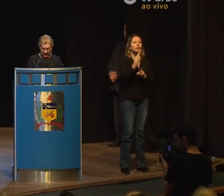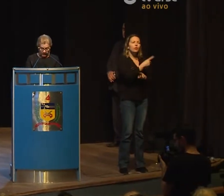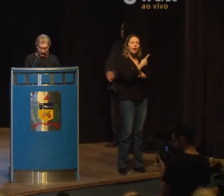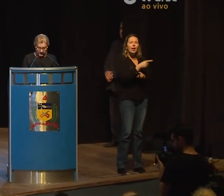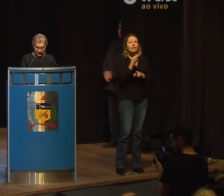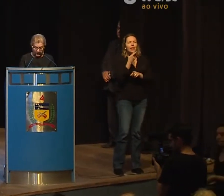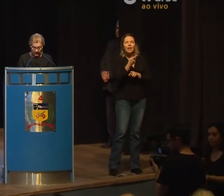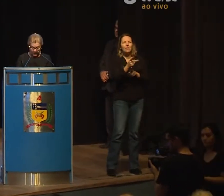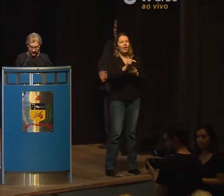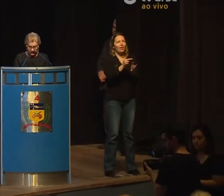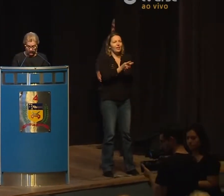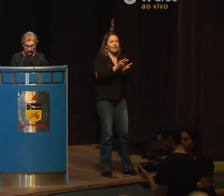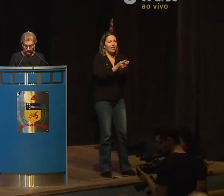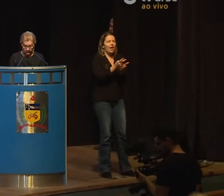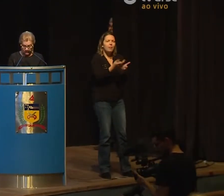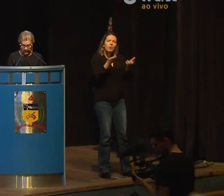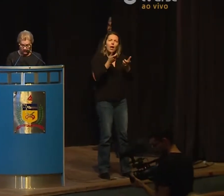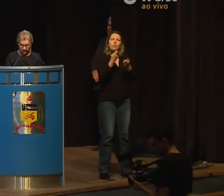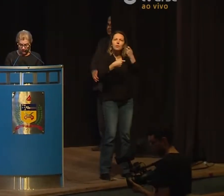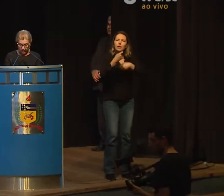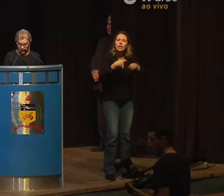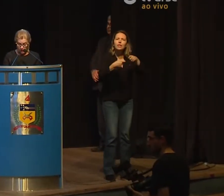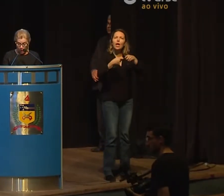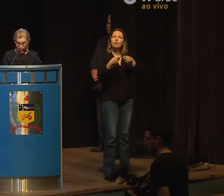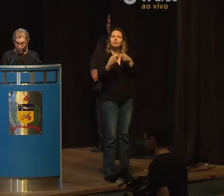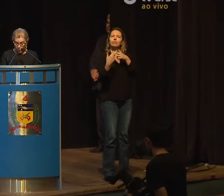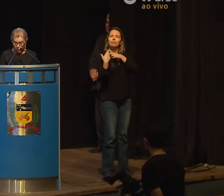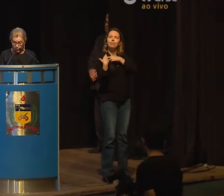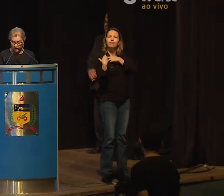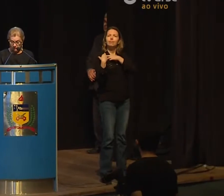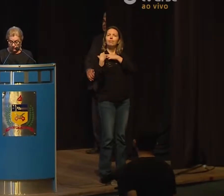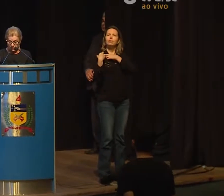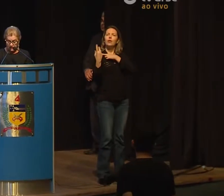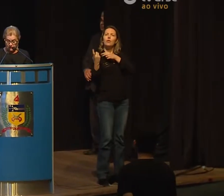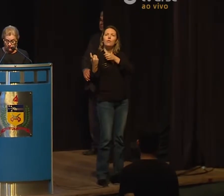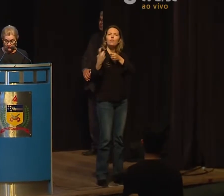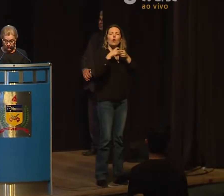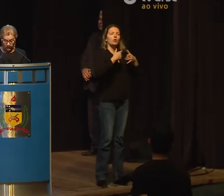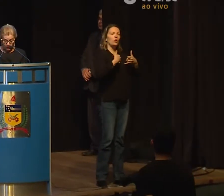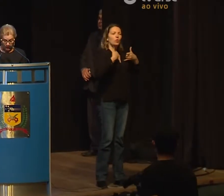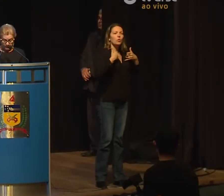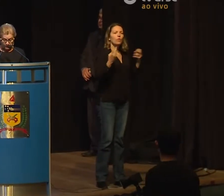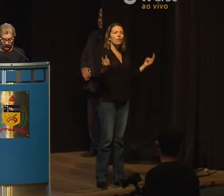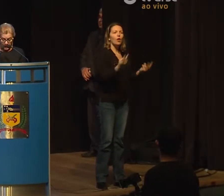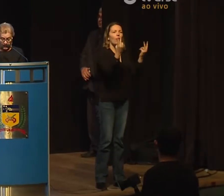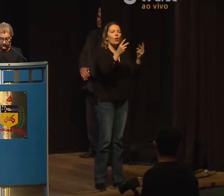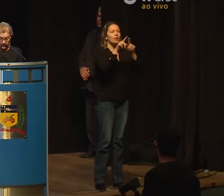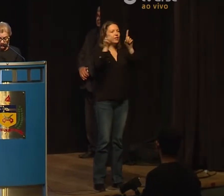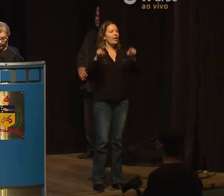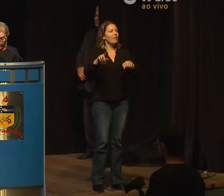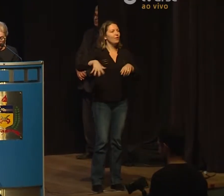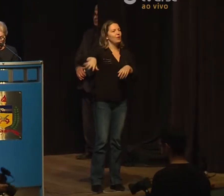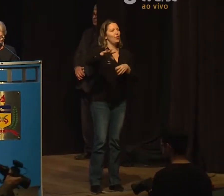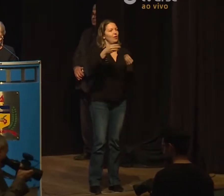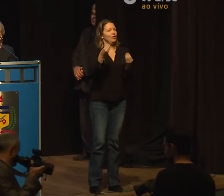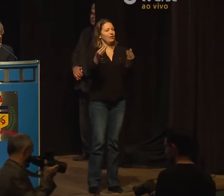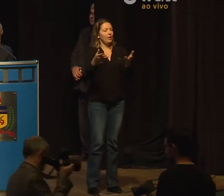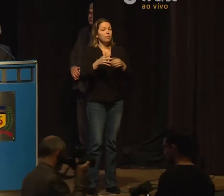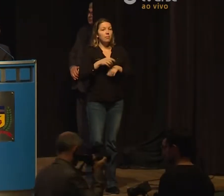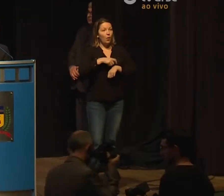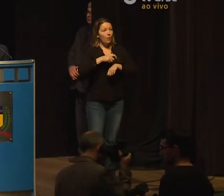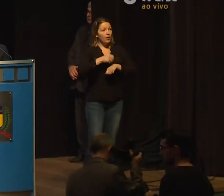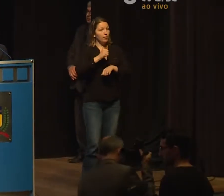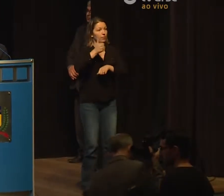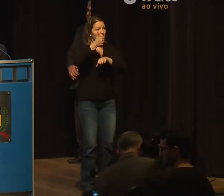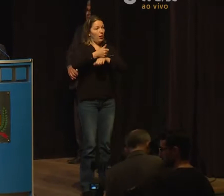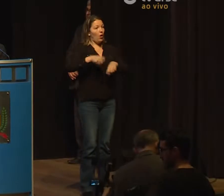dizia, fazer uma administração que trouxesse de volta o orgulho e a valorização do servidor. Assim que tomou posse,